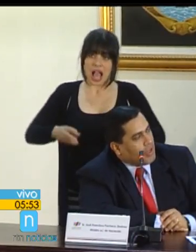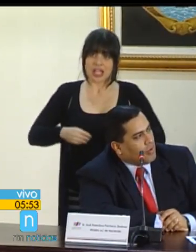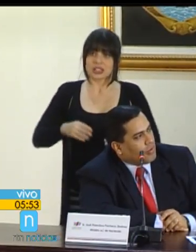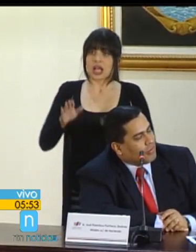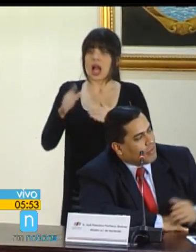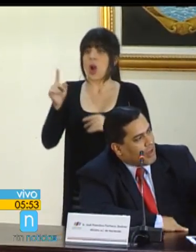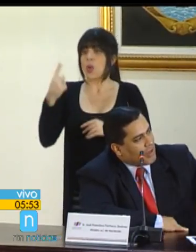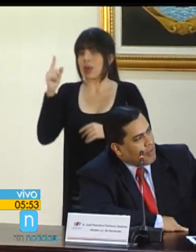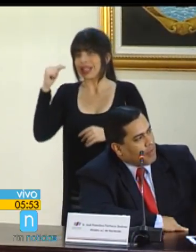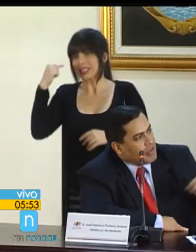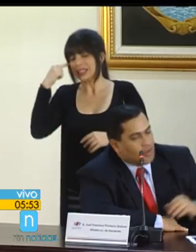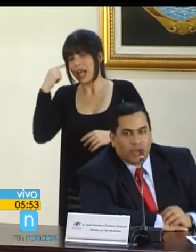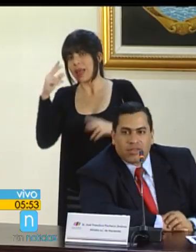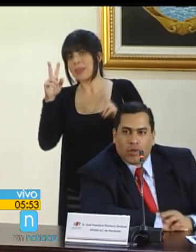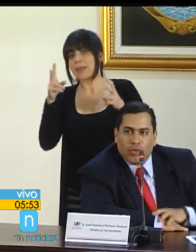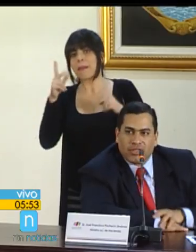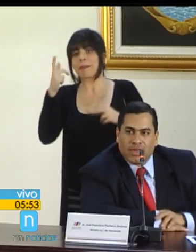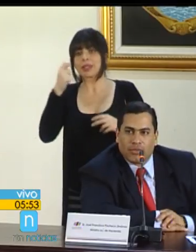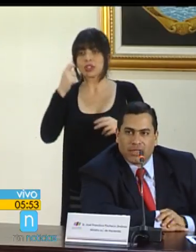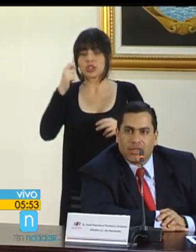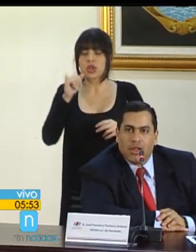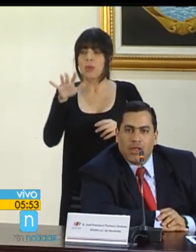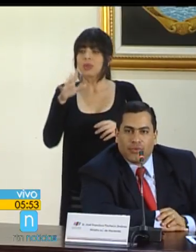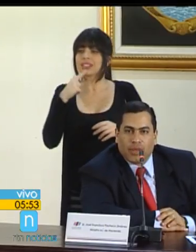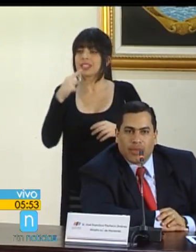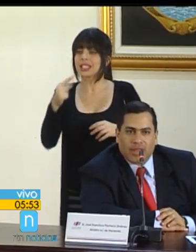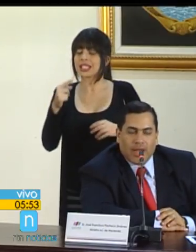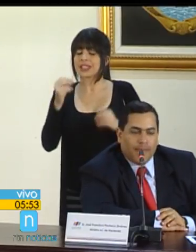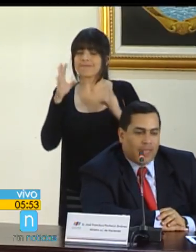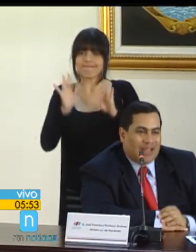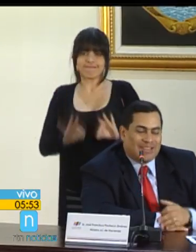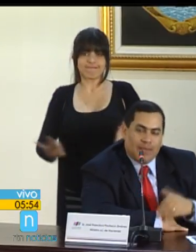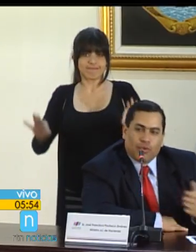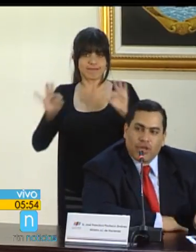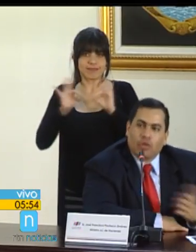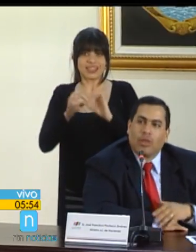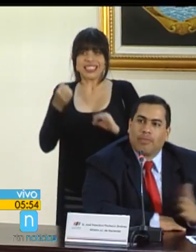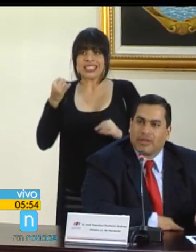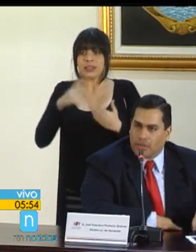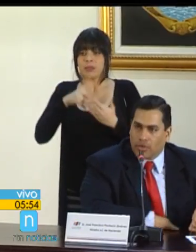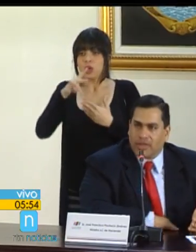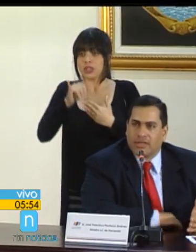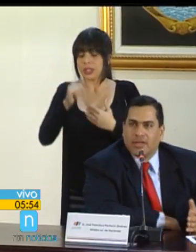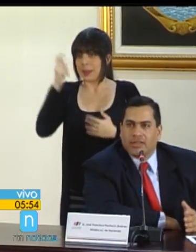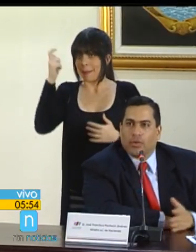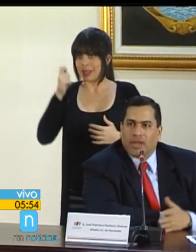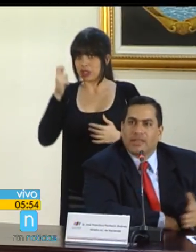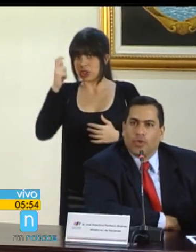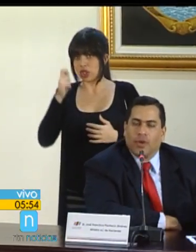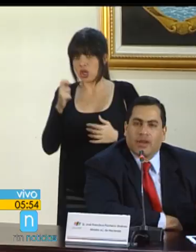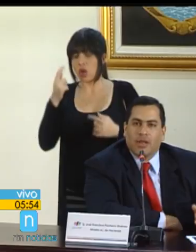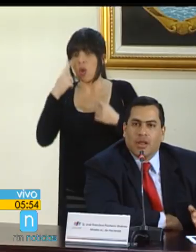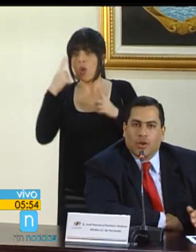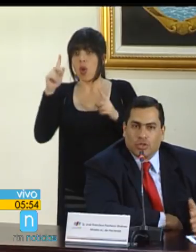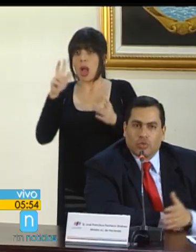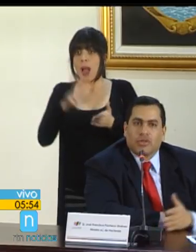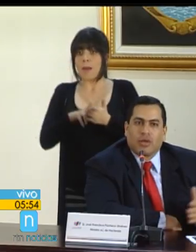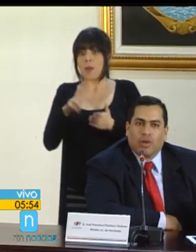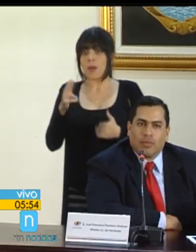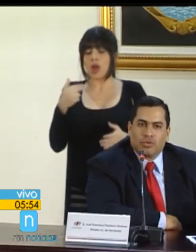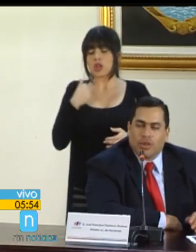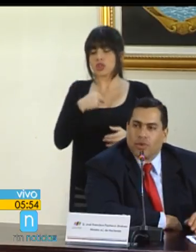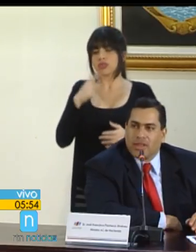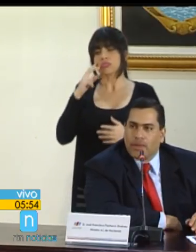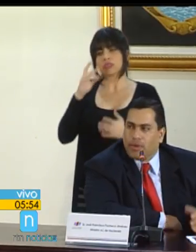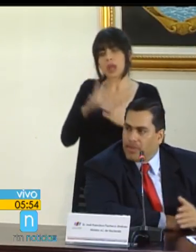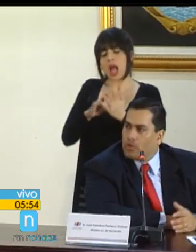del Estado y el tema de pensiones, que como decíamos es fundamental. Si el proyecto de pensiones se lograse aprobar, nosotros